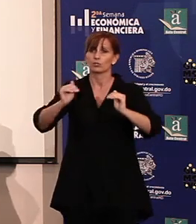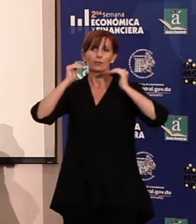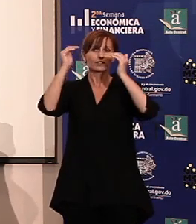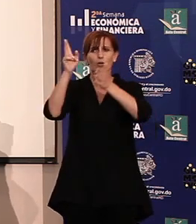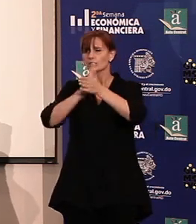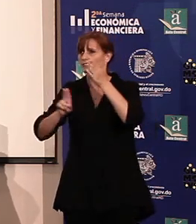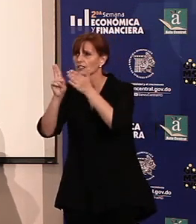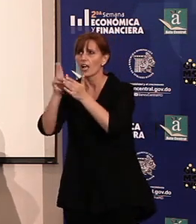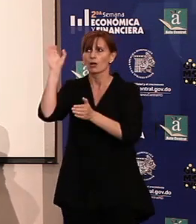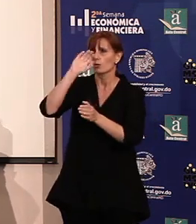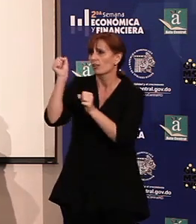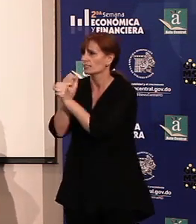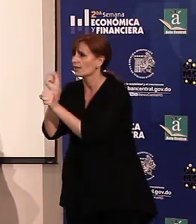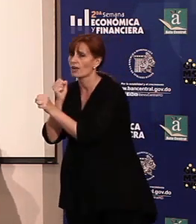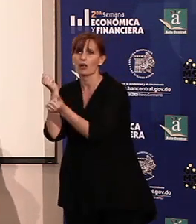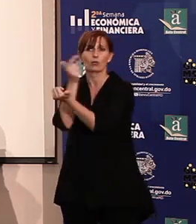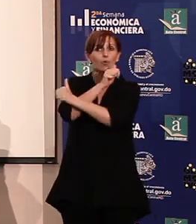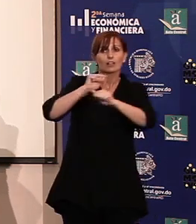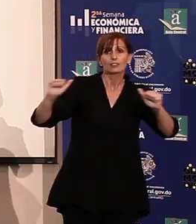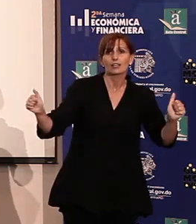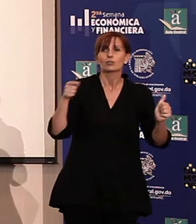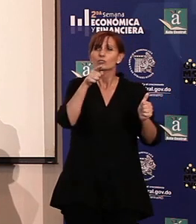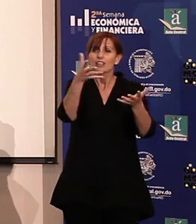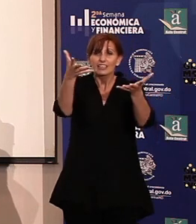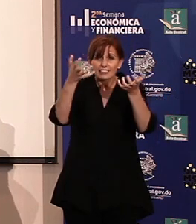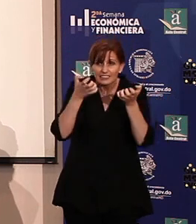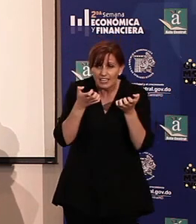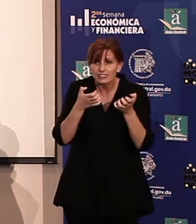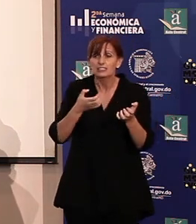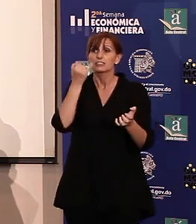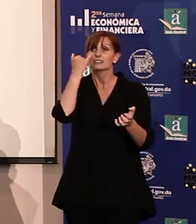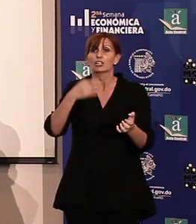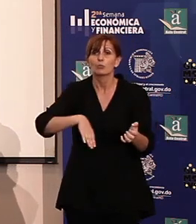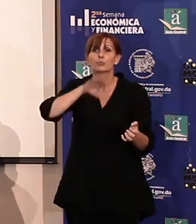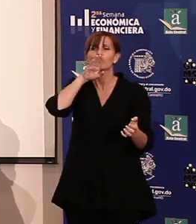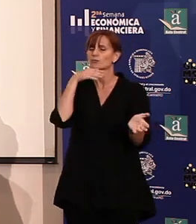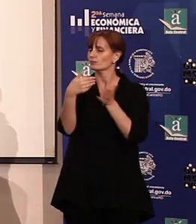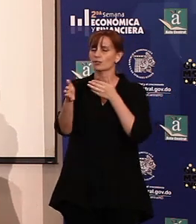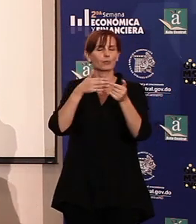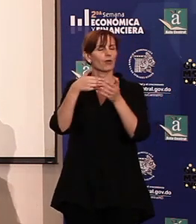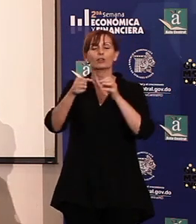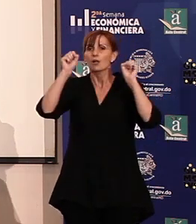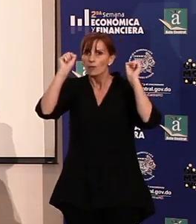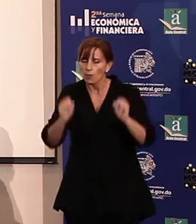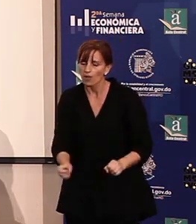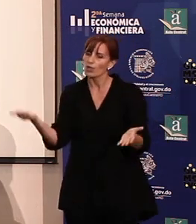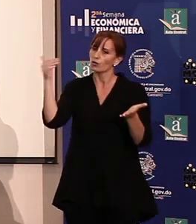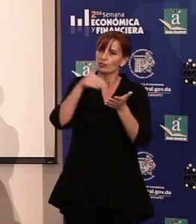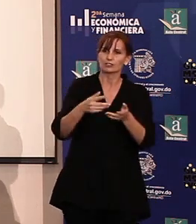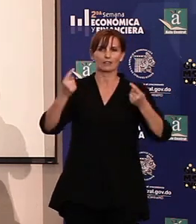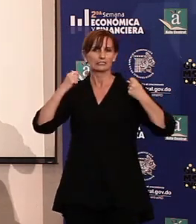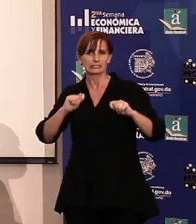ese trabajo que es el que ustedes realmente desean de cualquier otro proyecto que por su limitación entiendan que no lo